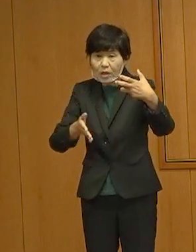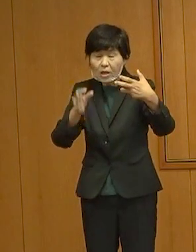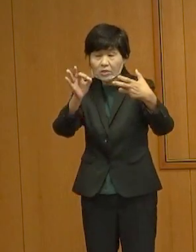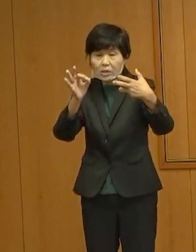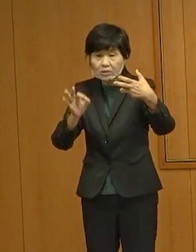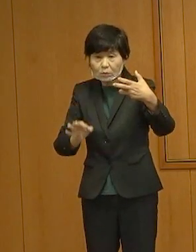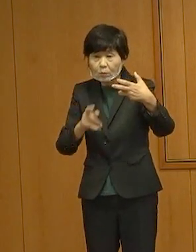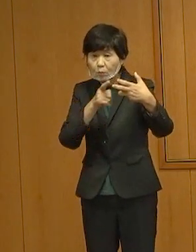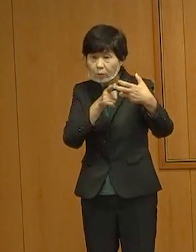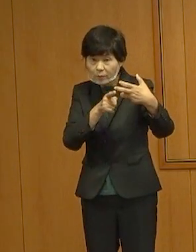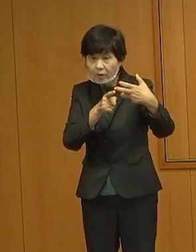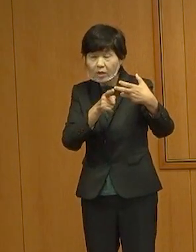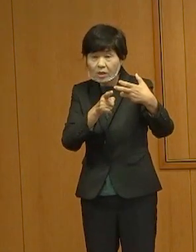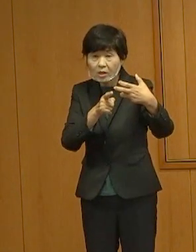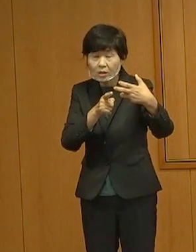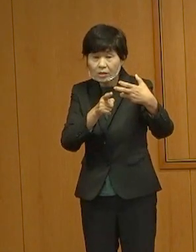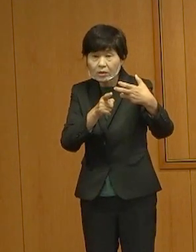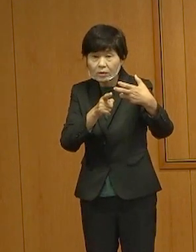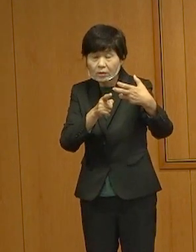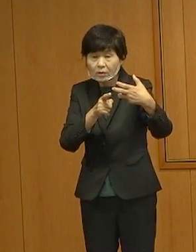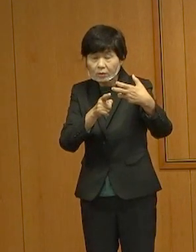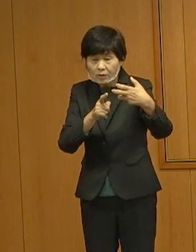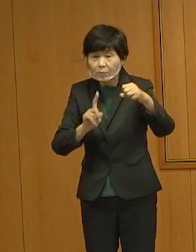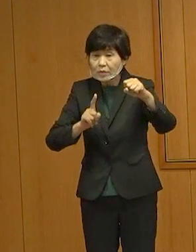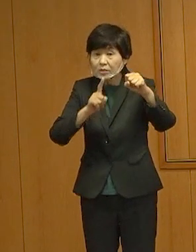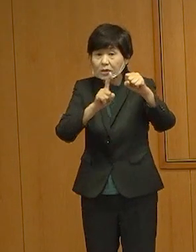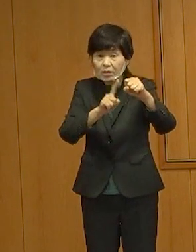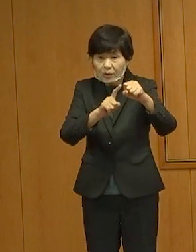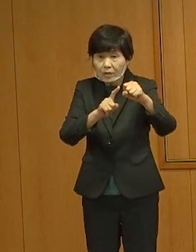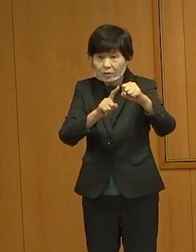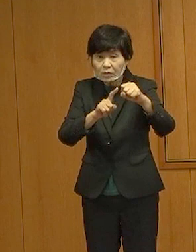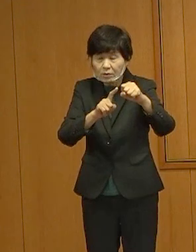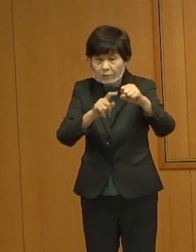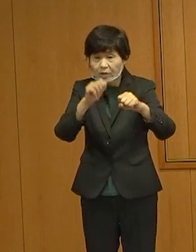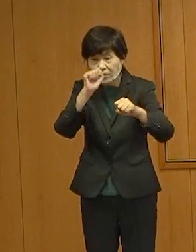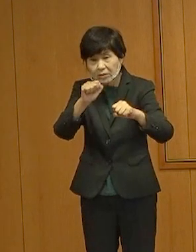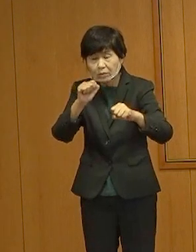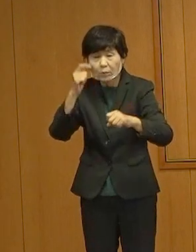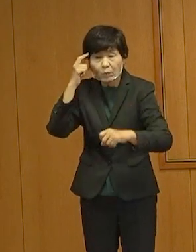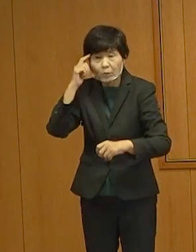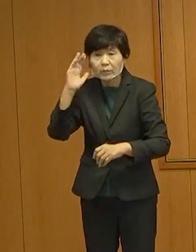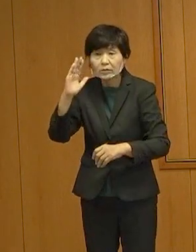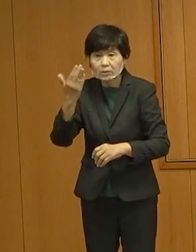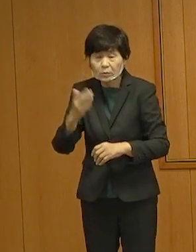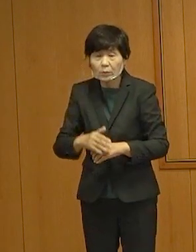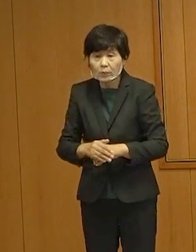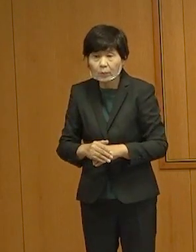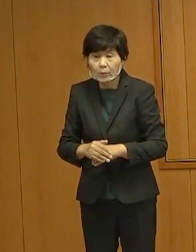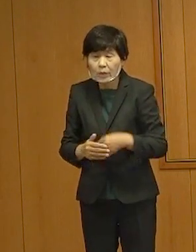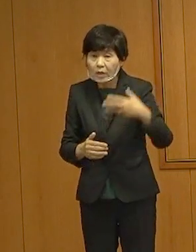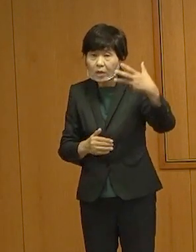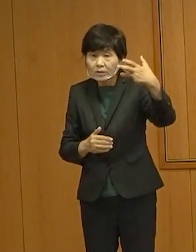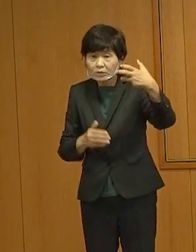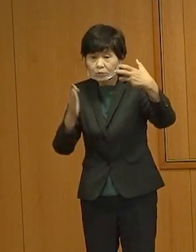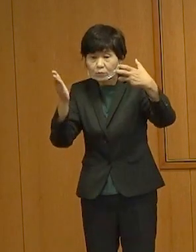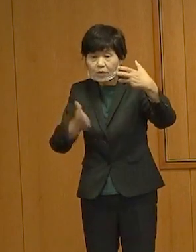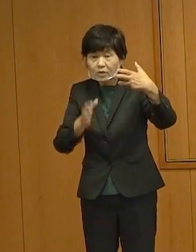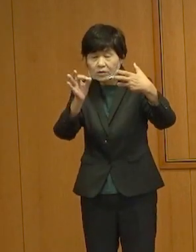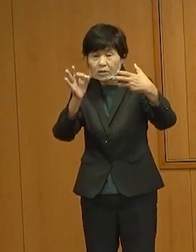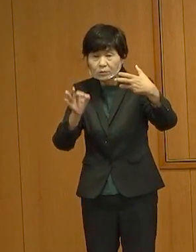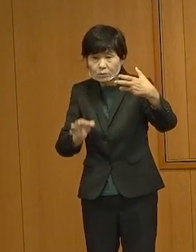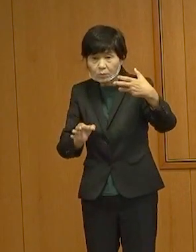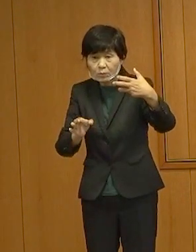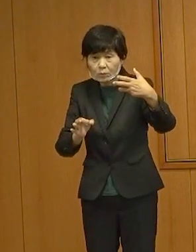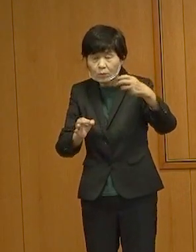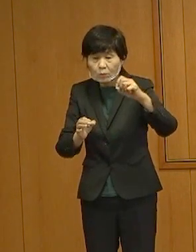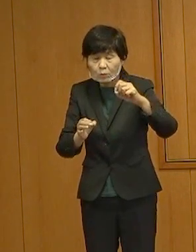なんていうんですかね、目指せればもちろん高いに越したことはないと思うんですけども、この8割というのは何かこう理由があったり